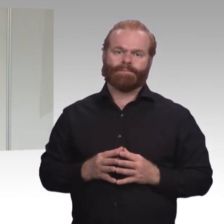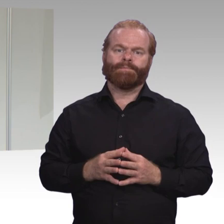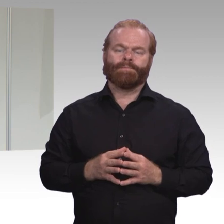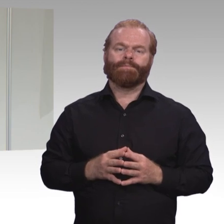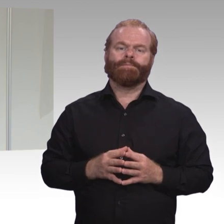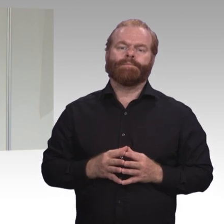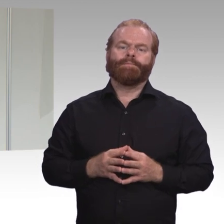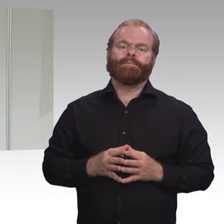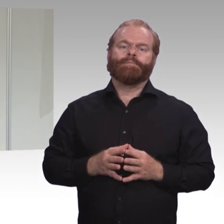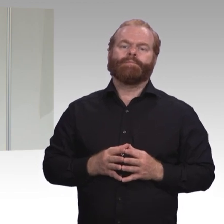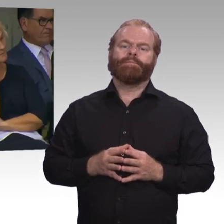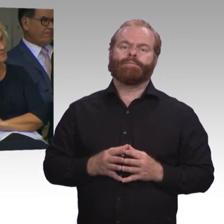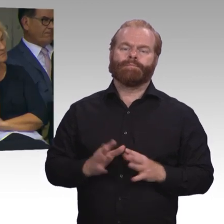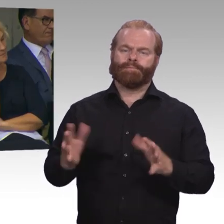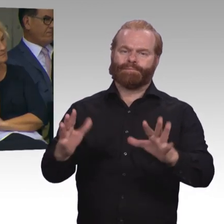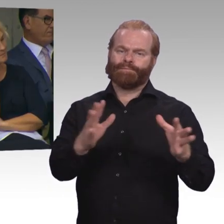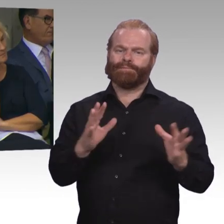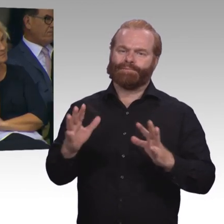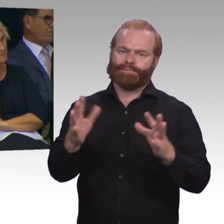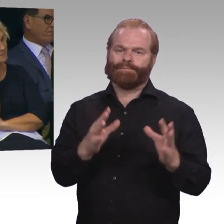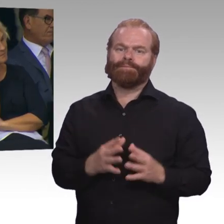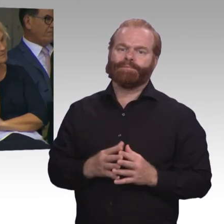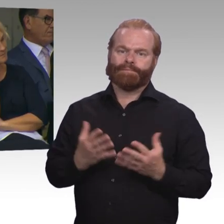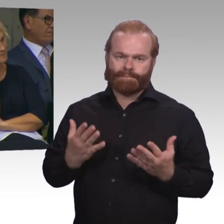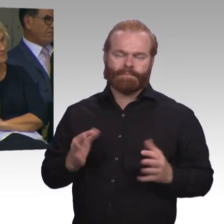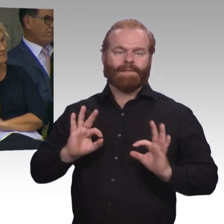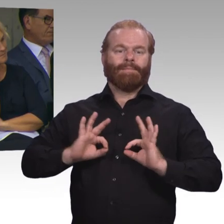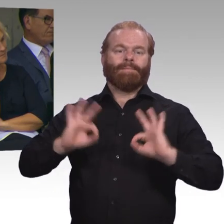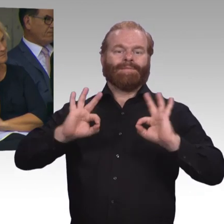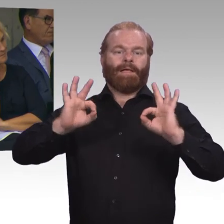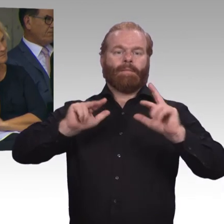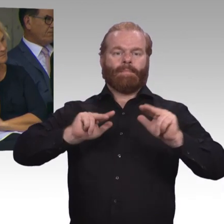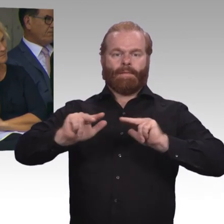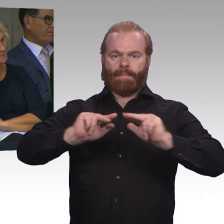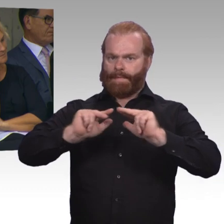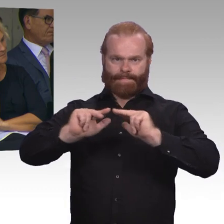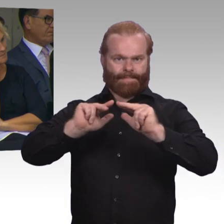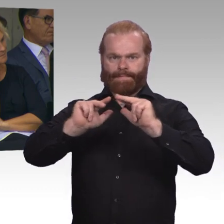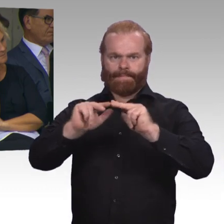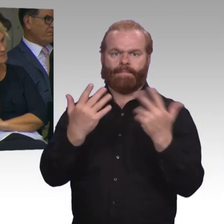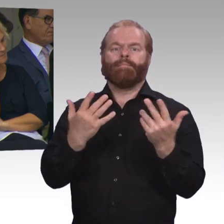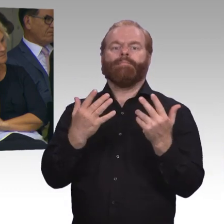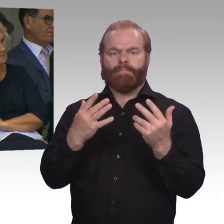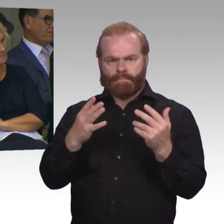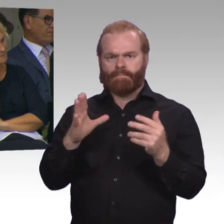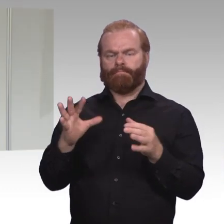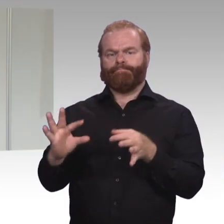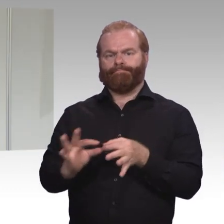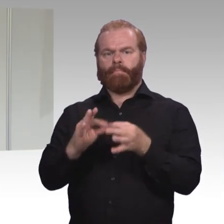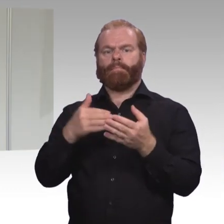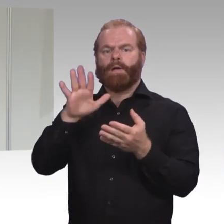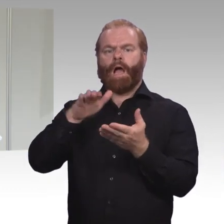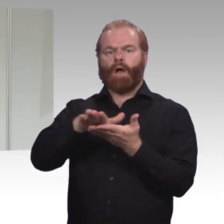und gepaart mit mehr Ausgaben für die Diplomatie und der Entwicklungshilfe. Wenn Sie diesen Weg gehen, haben Sie uns an Ihrer